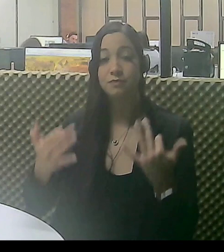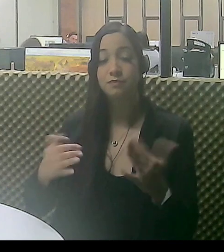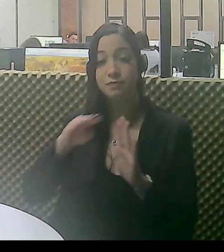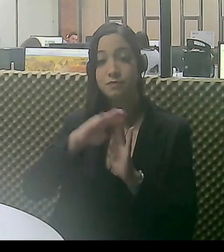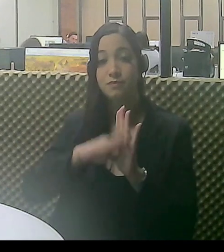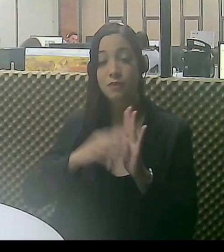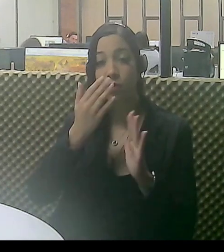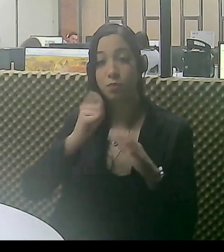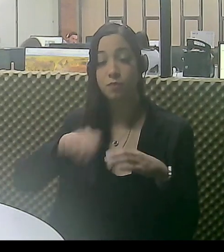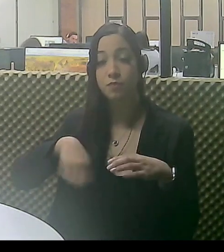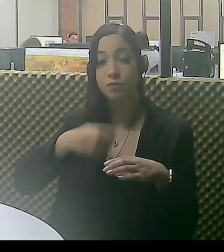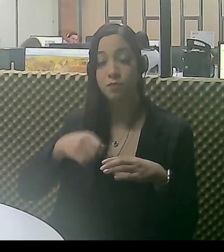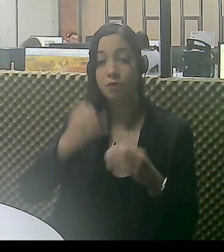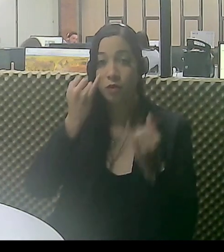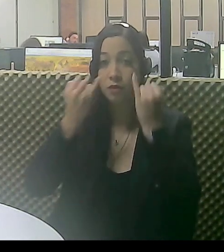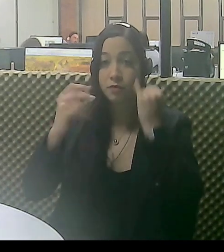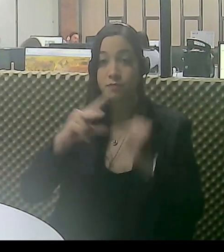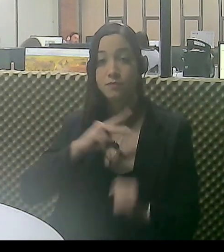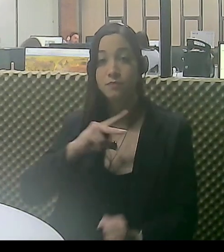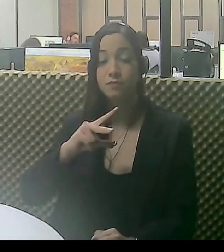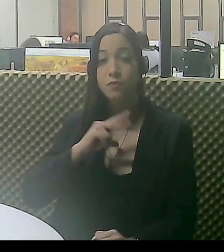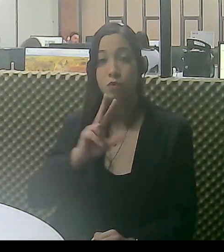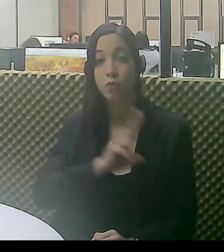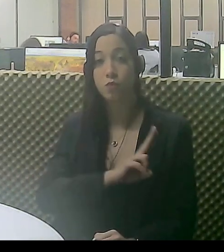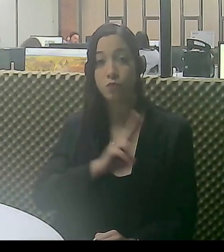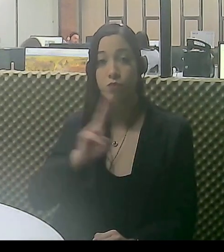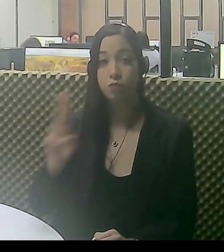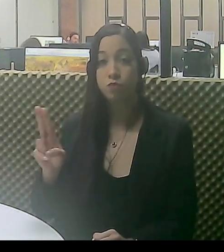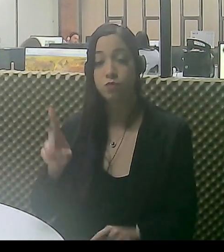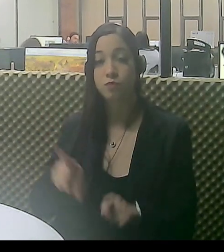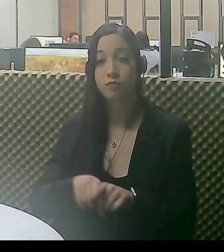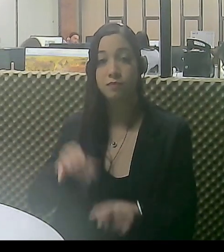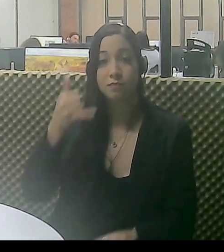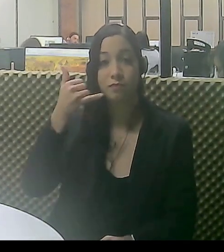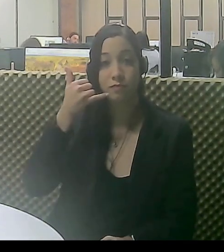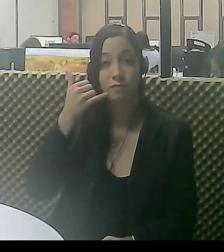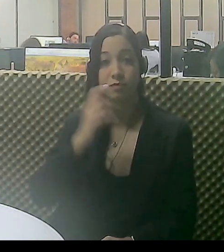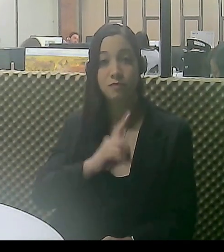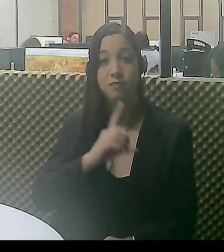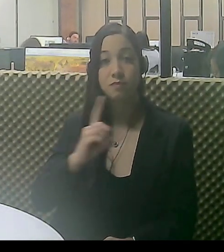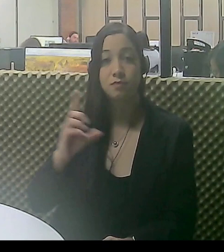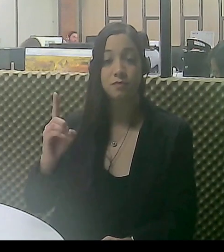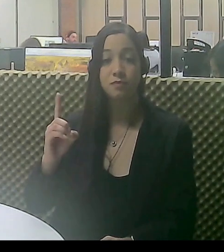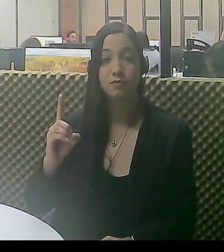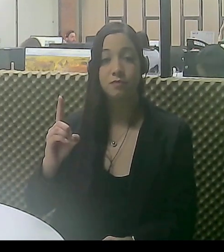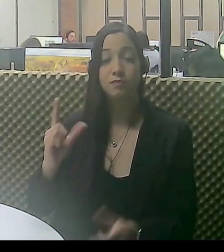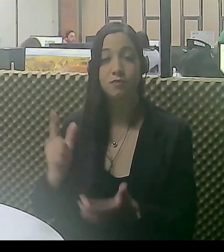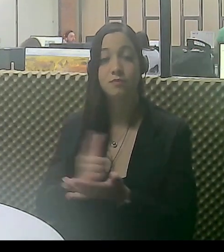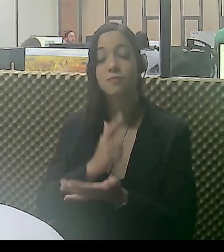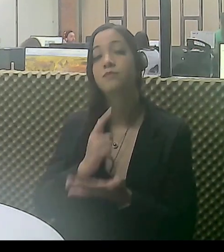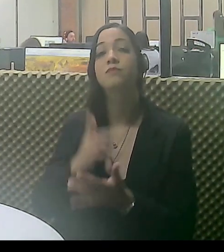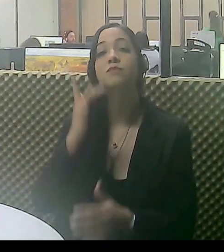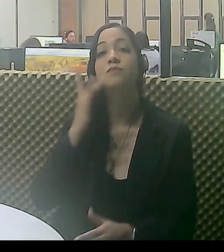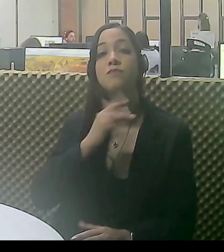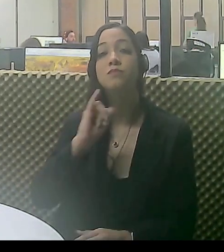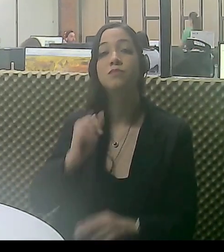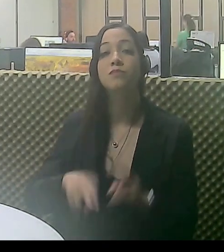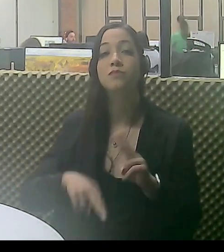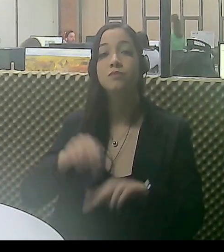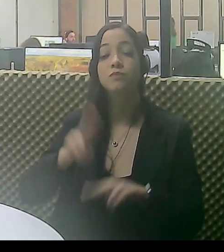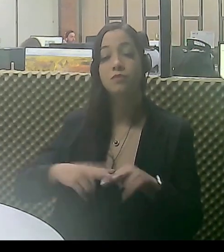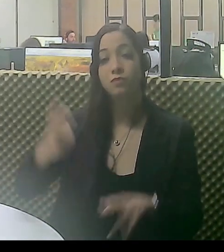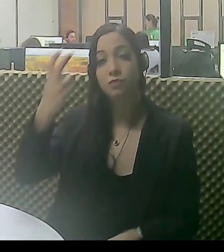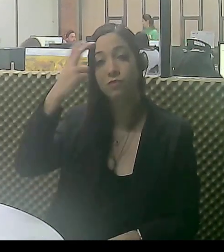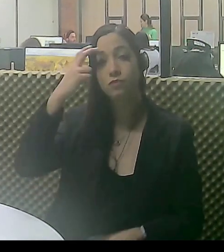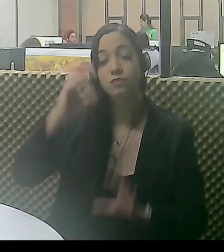receita e informar dados pessoais como nome completo e telefone com DDD. O e-book Delícias Juninas com Cultura